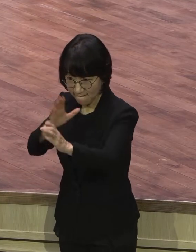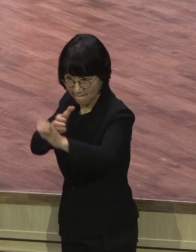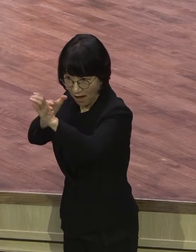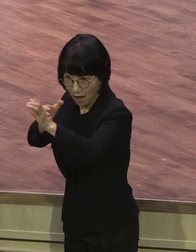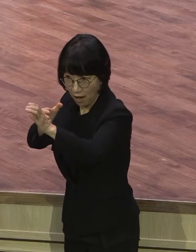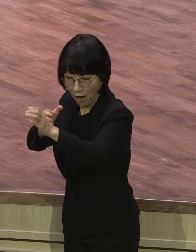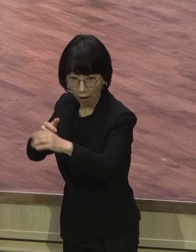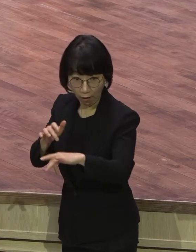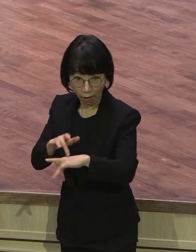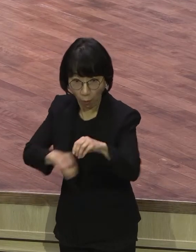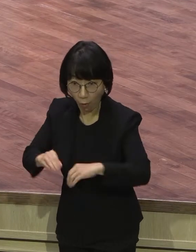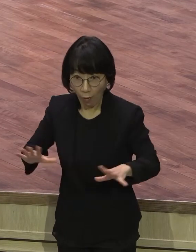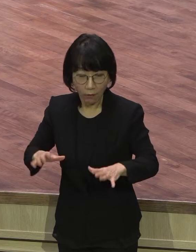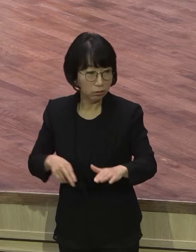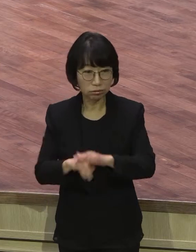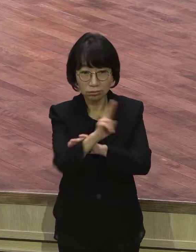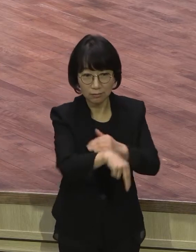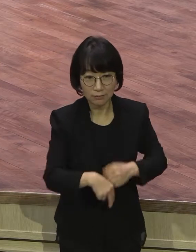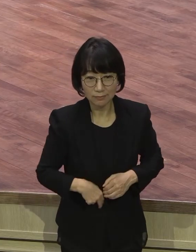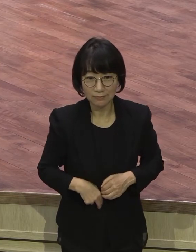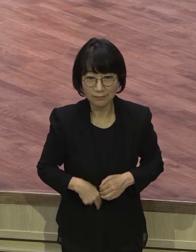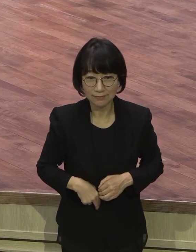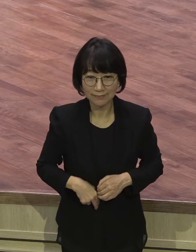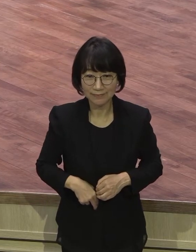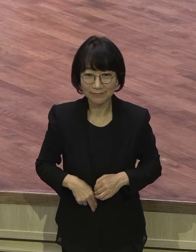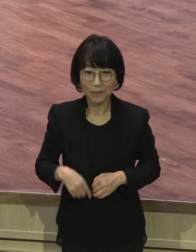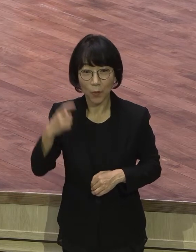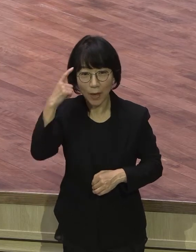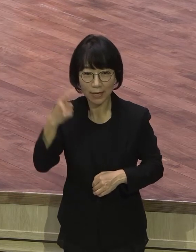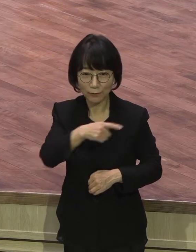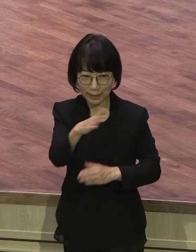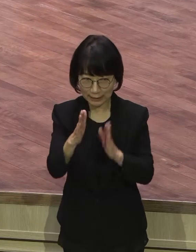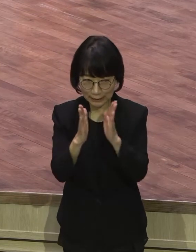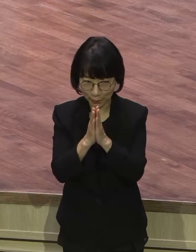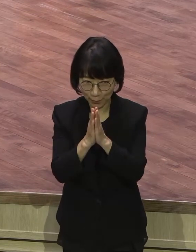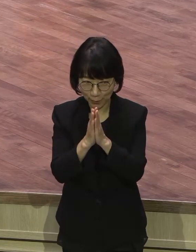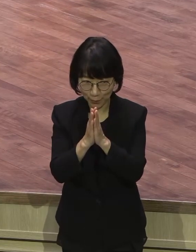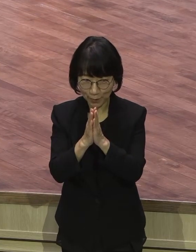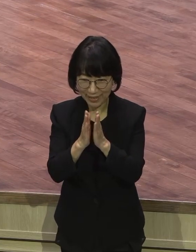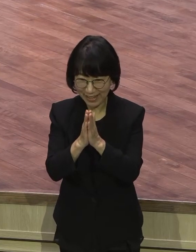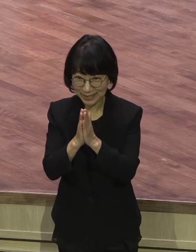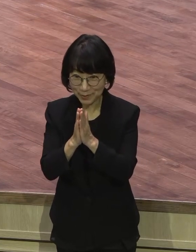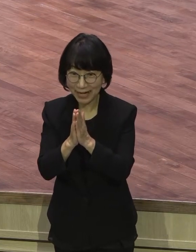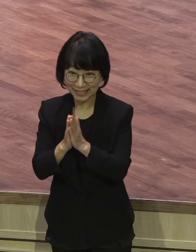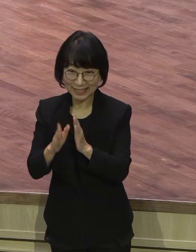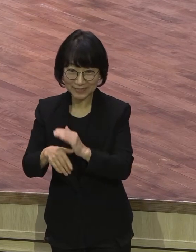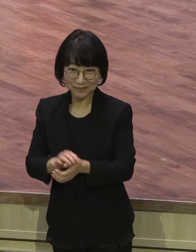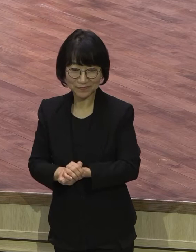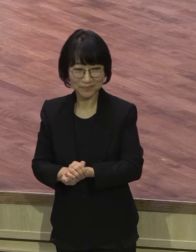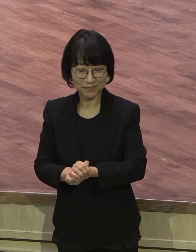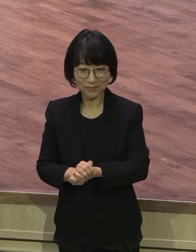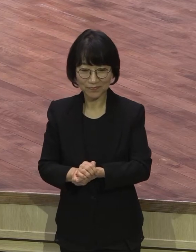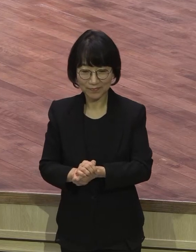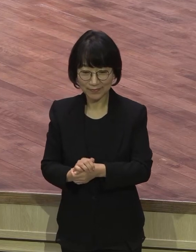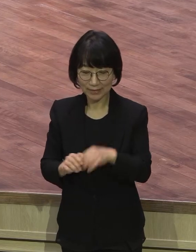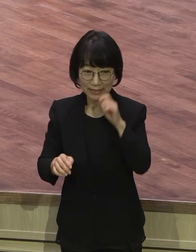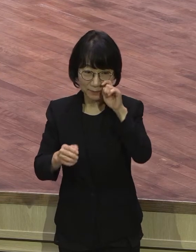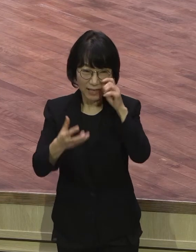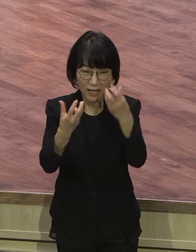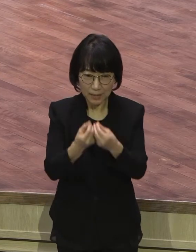너희를 피하리라. 어떻게 피해요? 영적 기도입니다. 사람하고 싸우면 안 돼요. 대적하란 말이